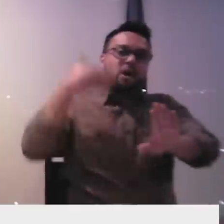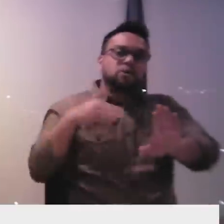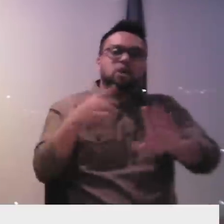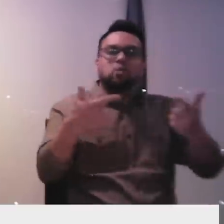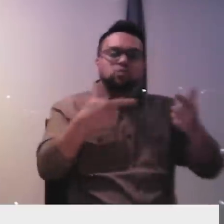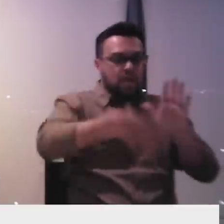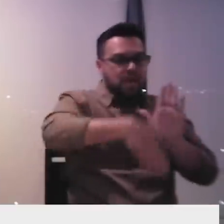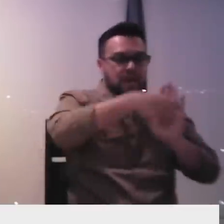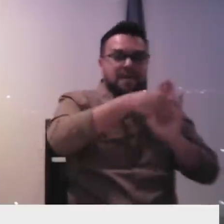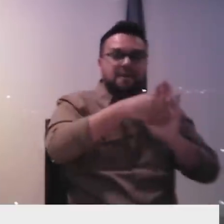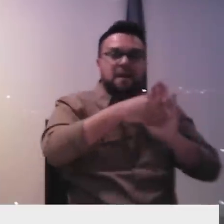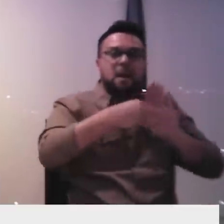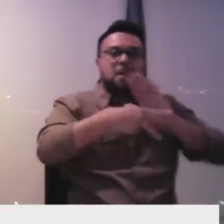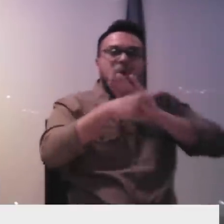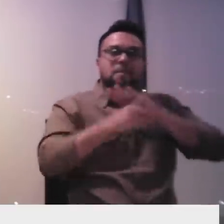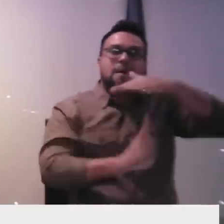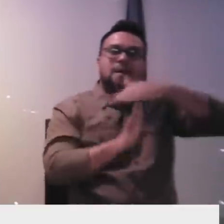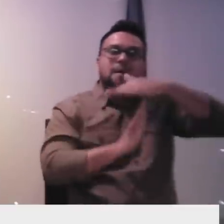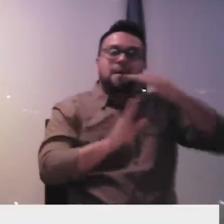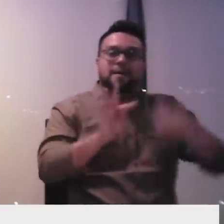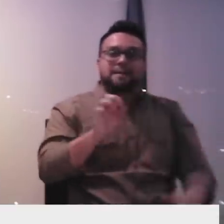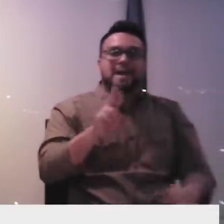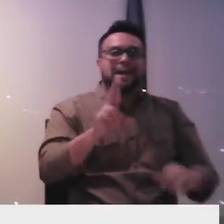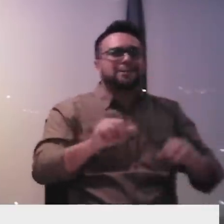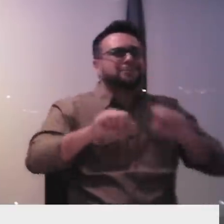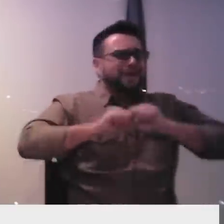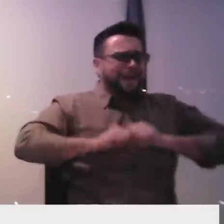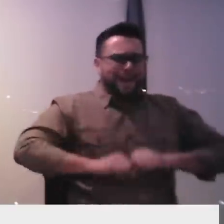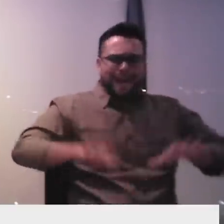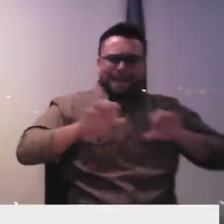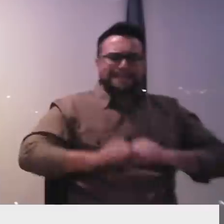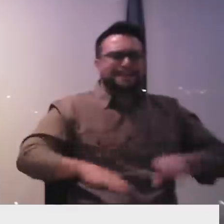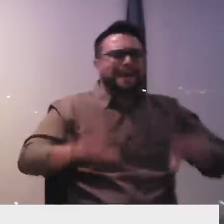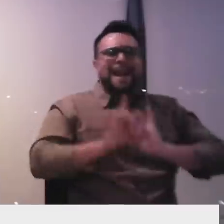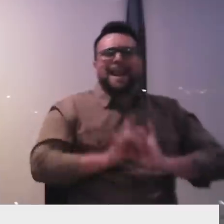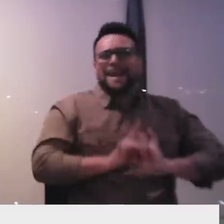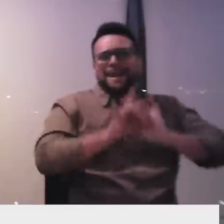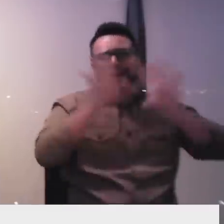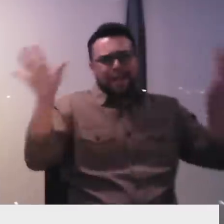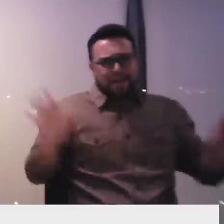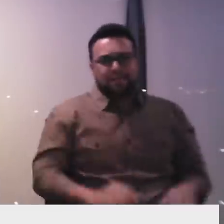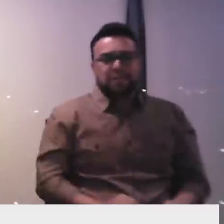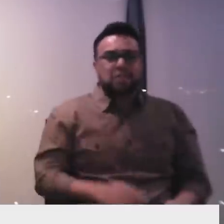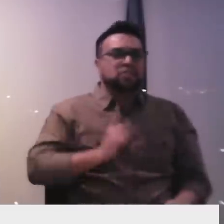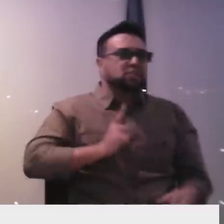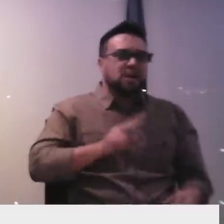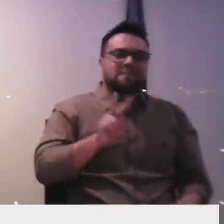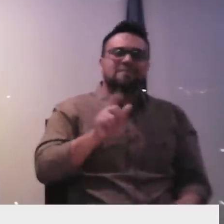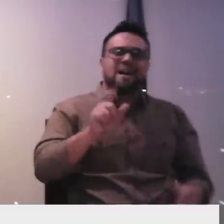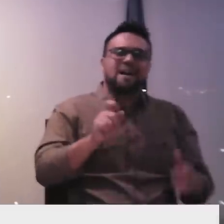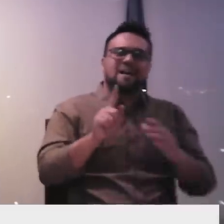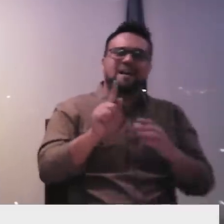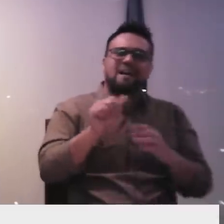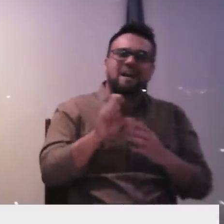do teto. Se podia gastar à vontade. Dá um subsídio, faz isso, dá um vale gás, faz isso, faz